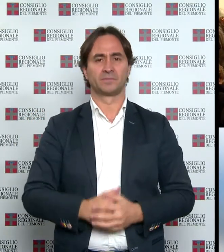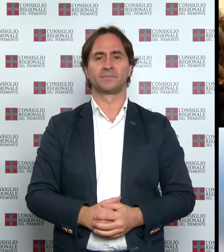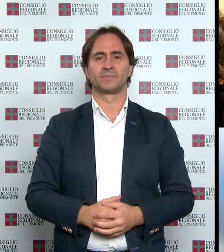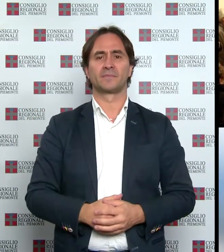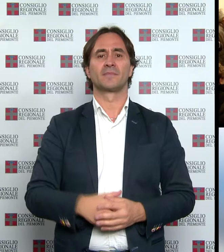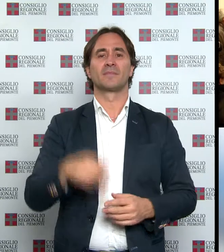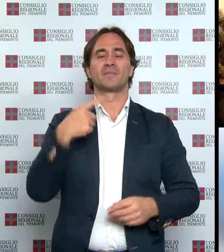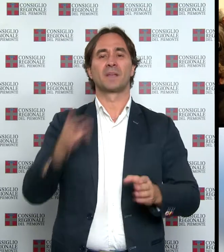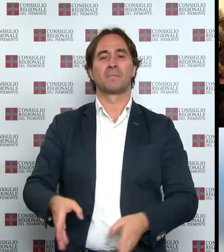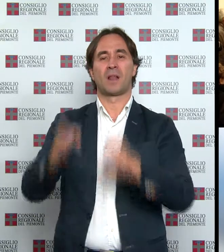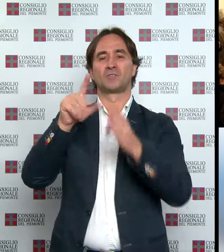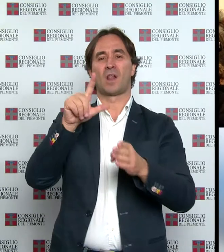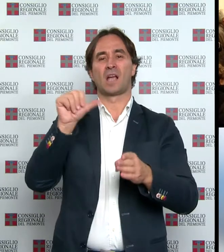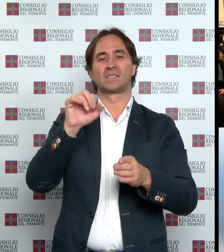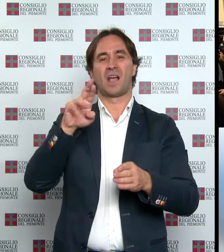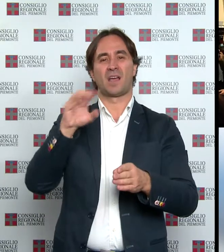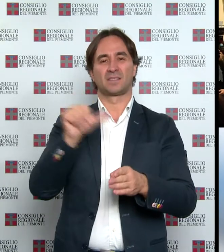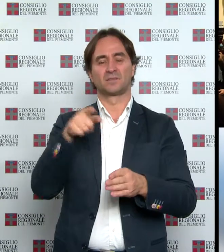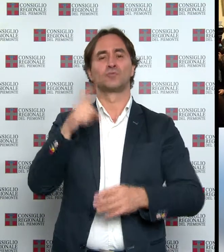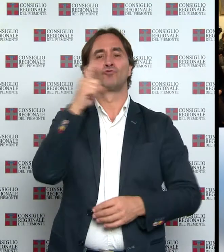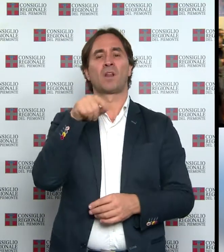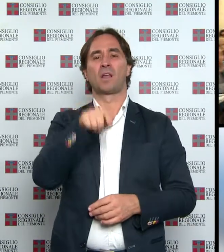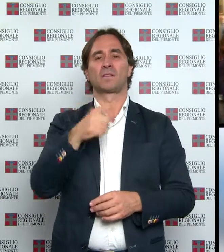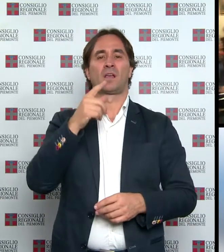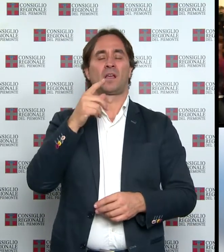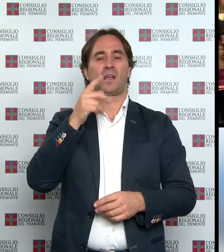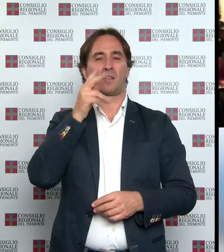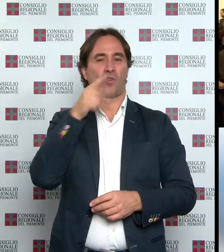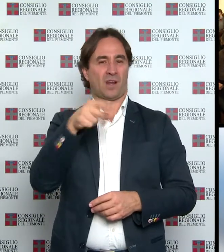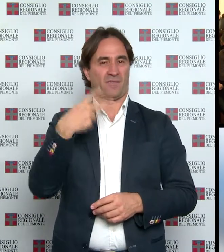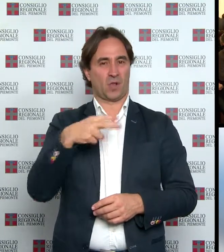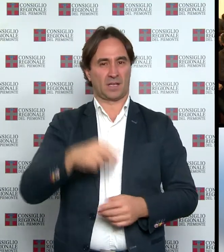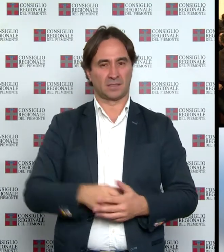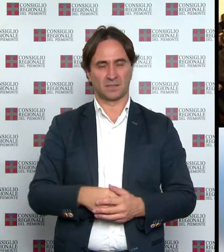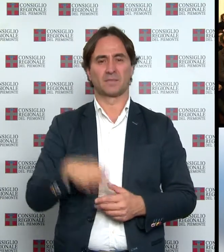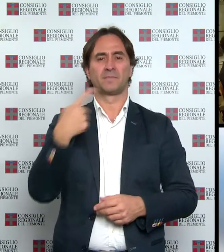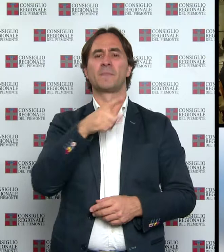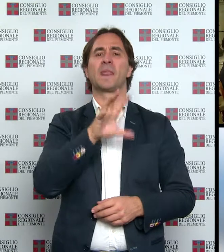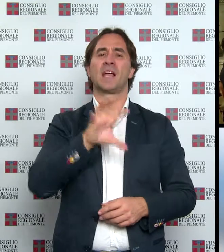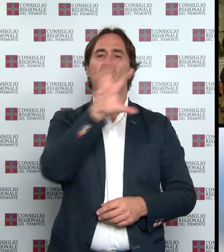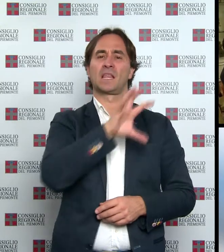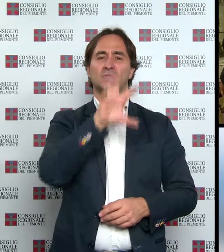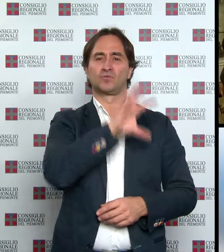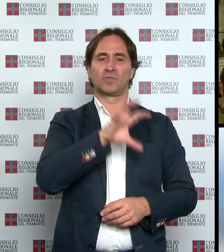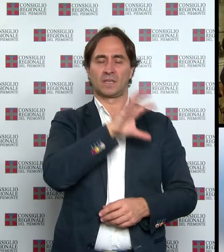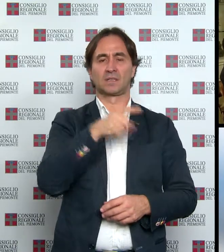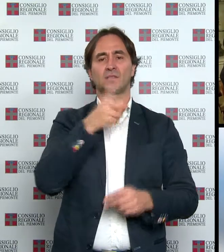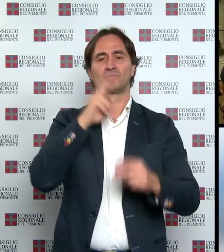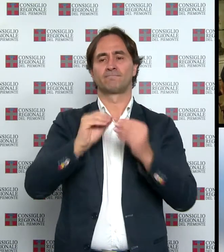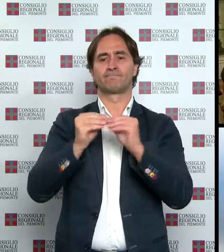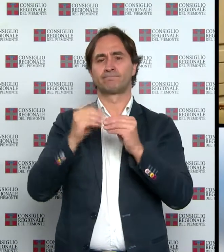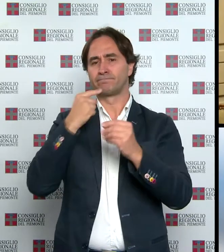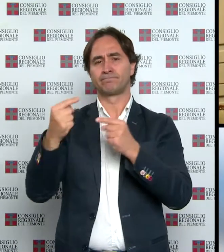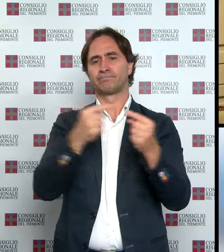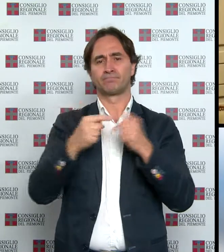Svolta a Palazzo Lascaris per la giornata contro la violenza sulle donne, la presentazione delle azioni della Regione per contrastare e prevenire la violenza di